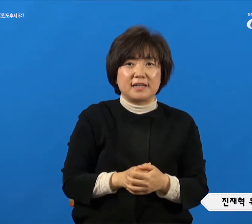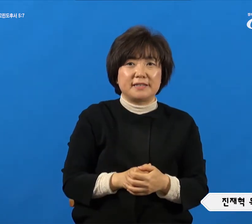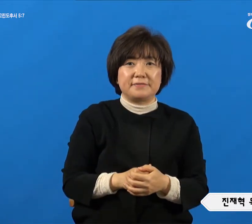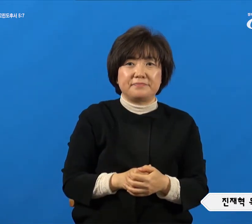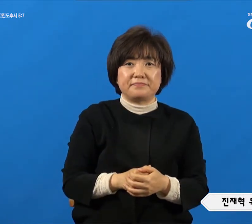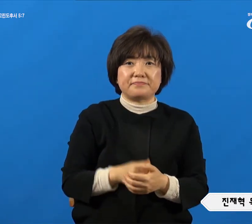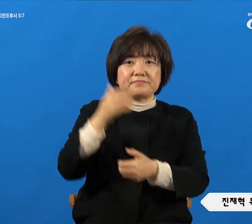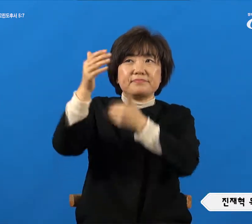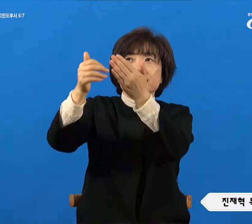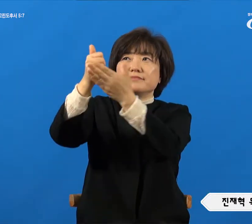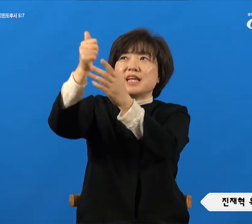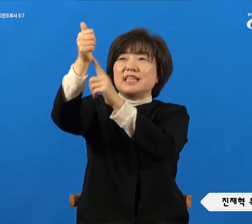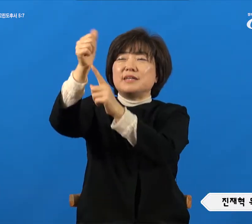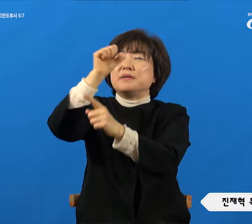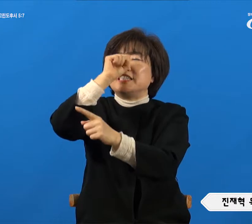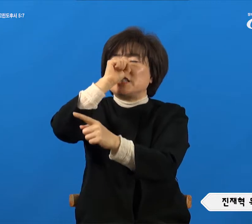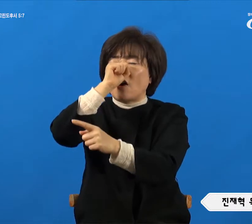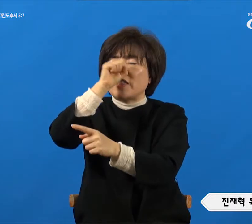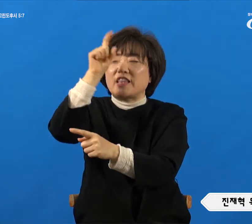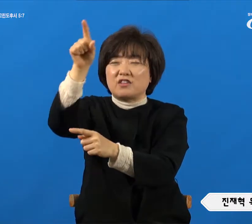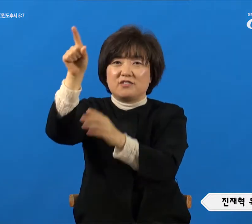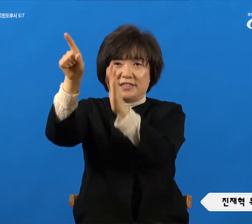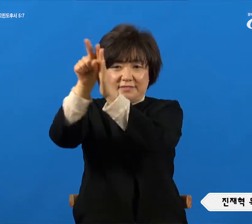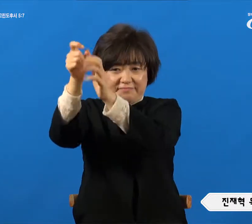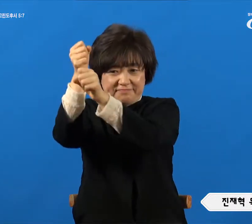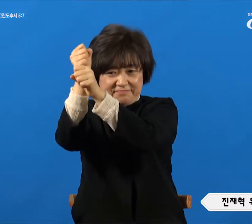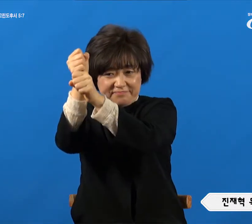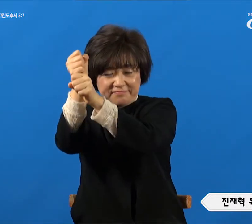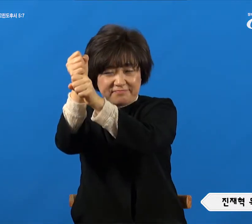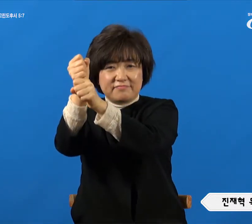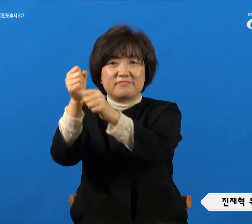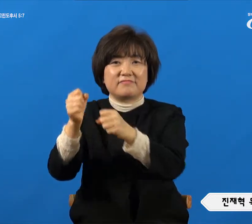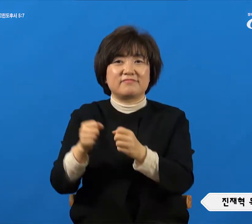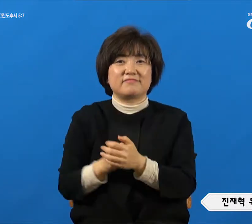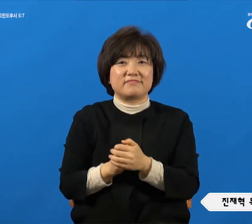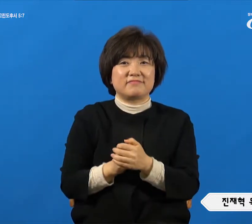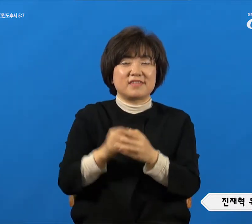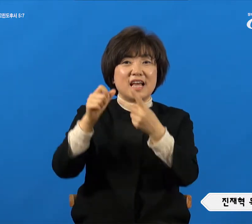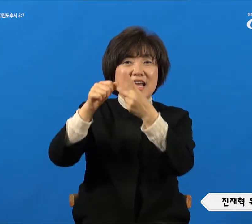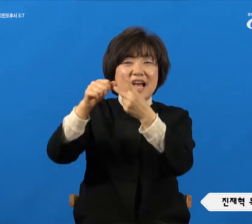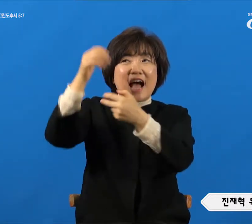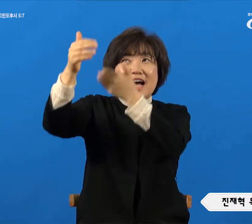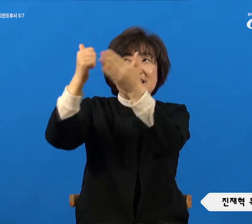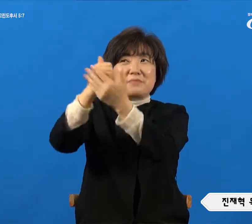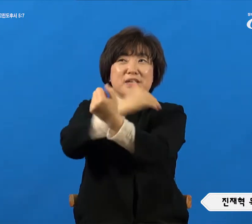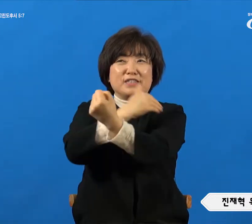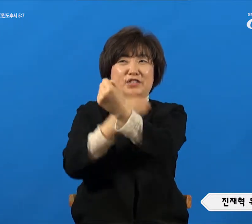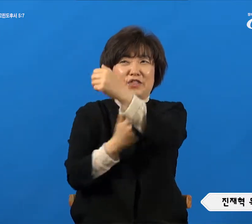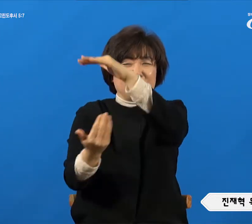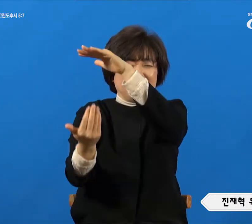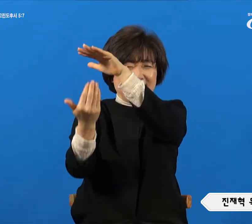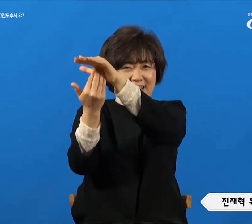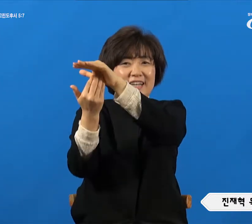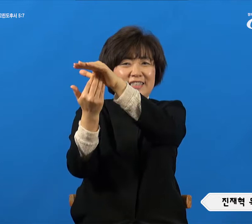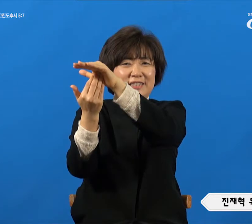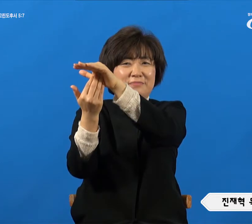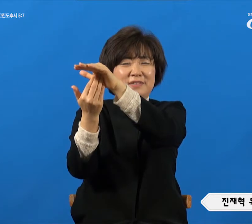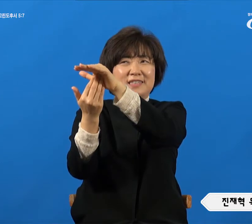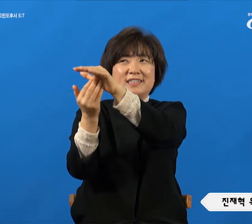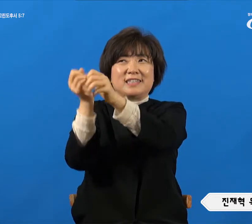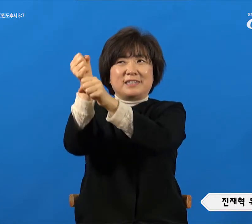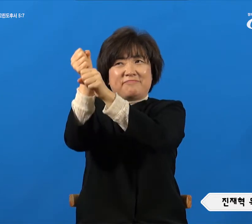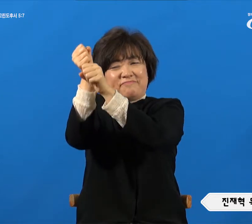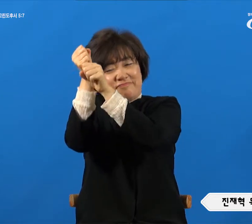말씀하십니다. 하나님의 선하심을 꽉 붙잡습니다. 하나님의 전능하심을